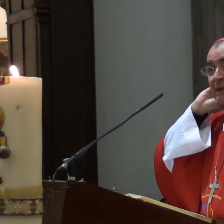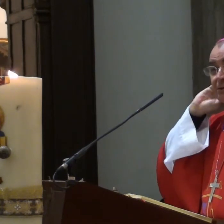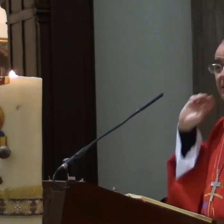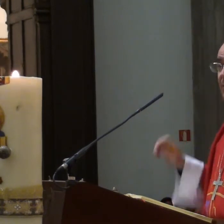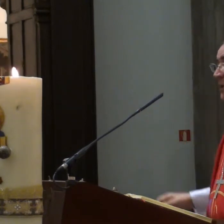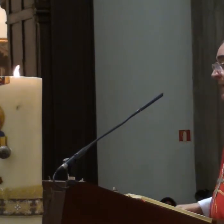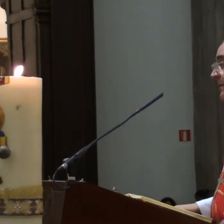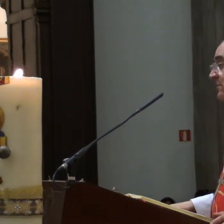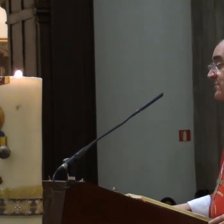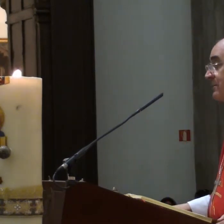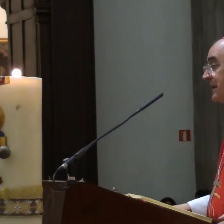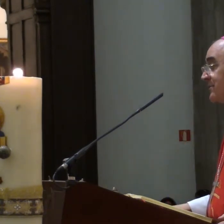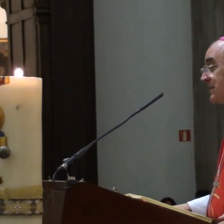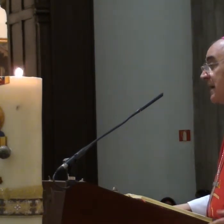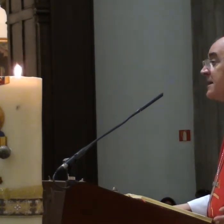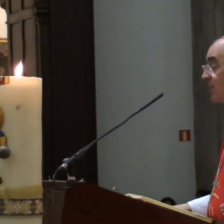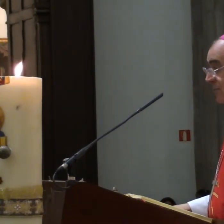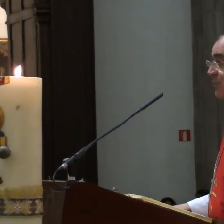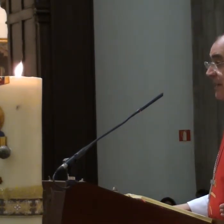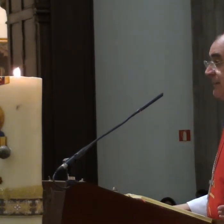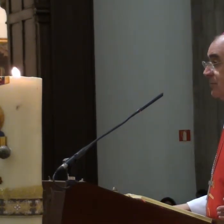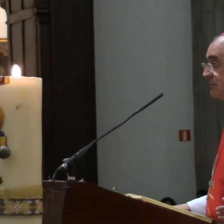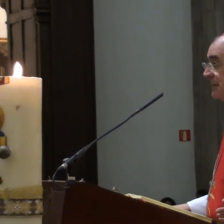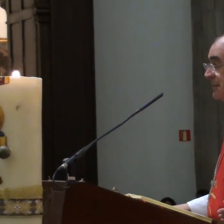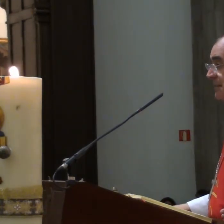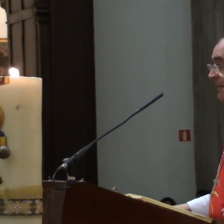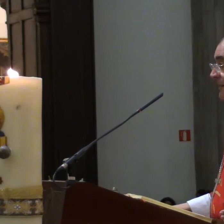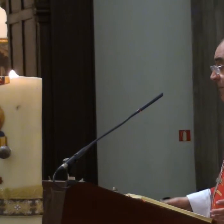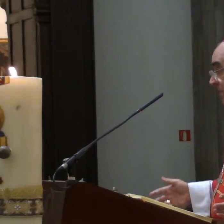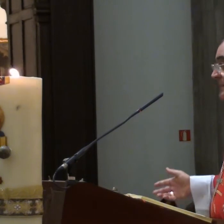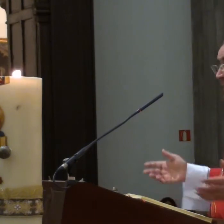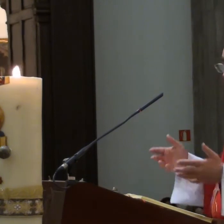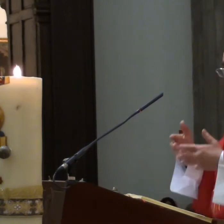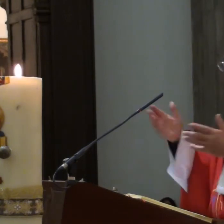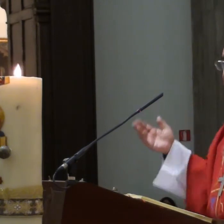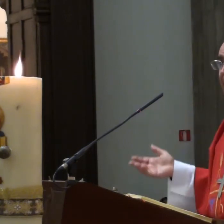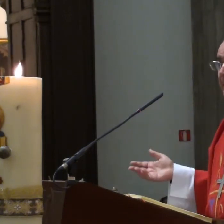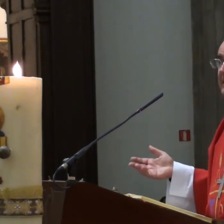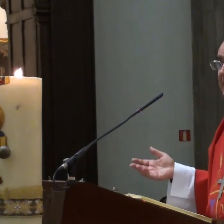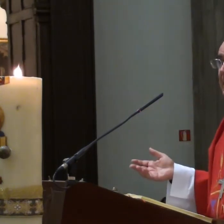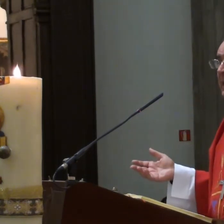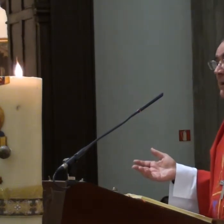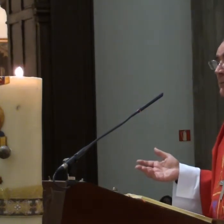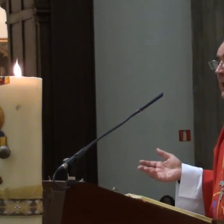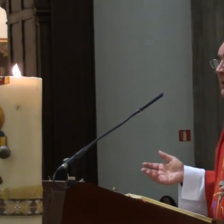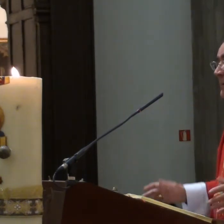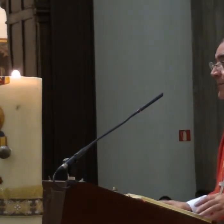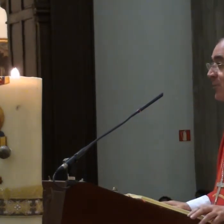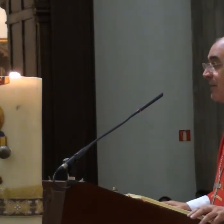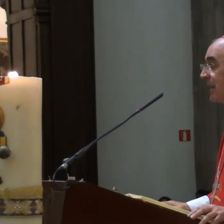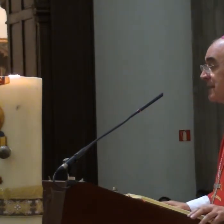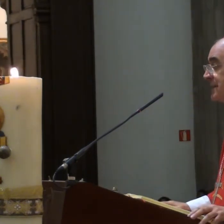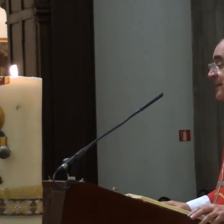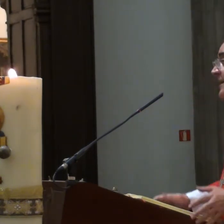los medios de comunicación Son medios de comunicación hoy sería esta manera de hablar